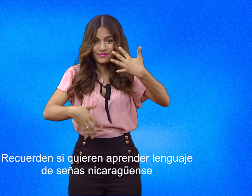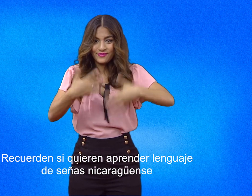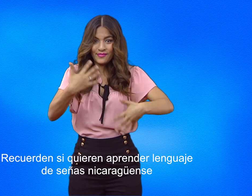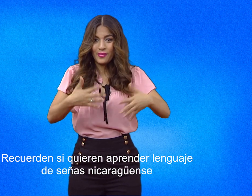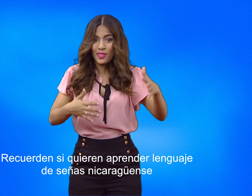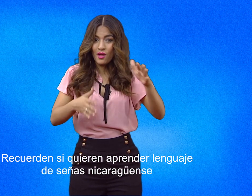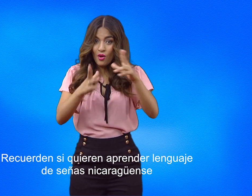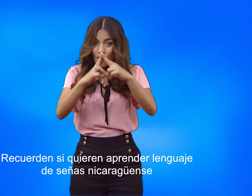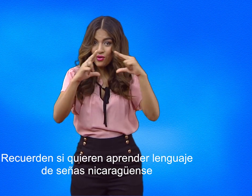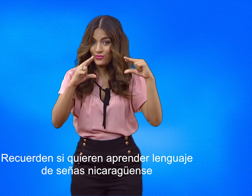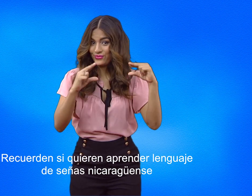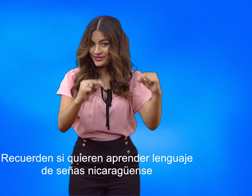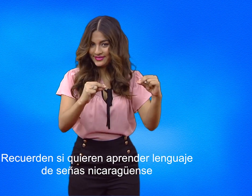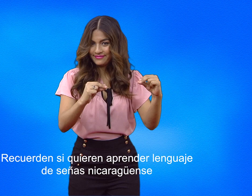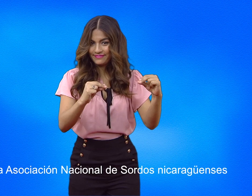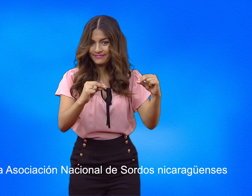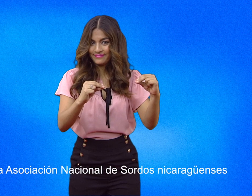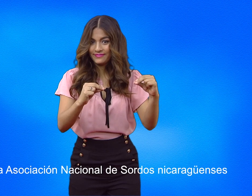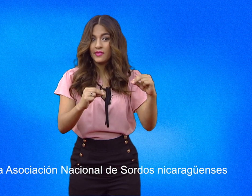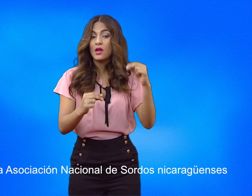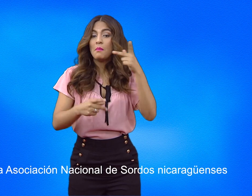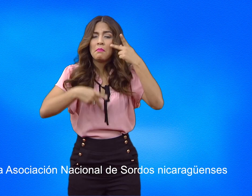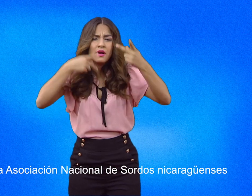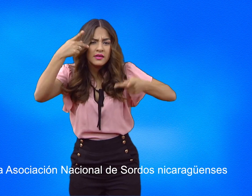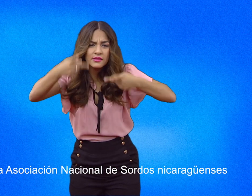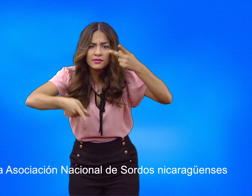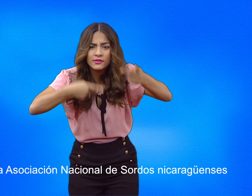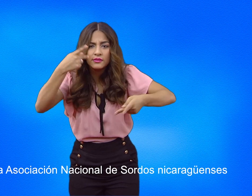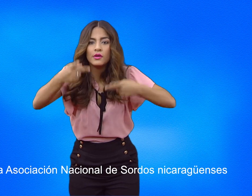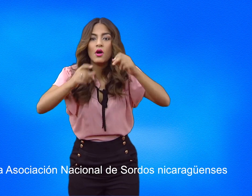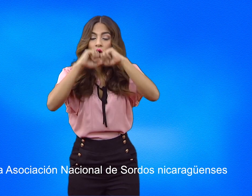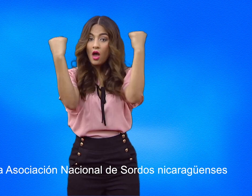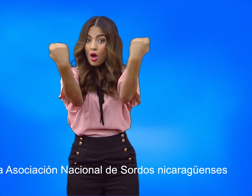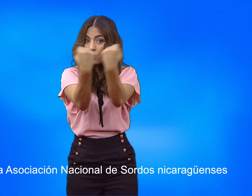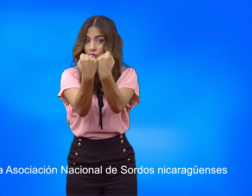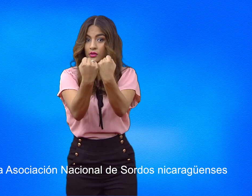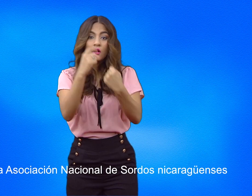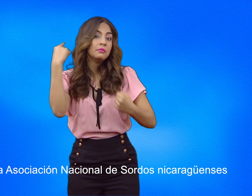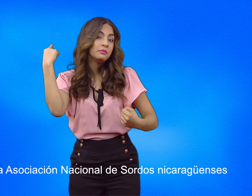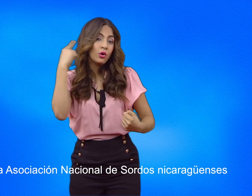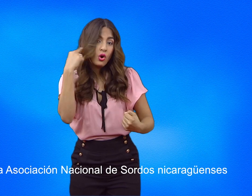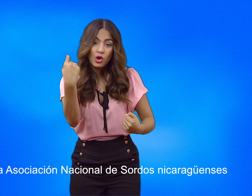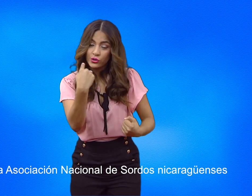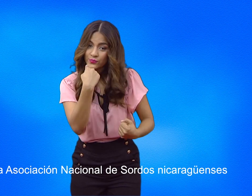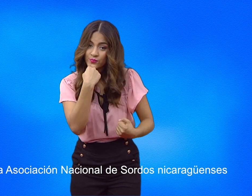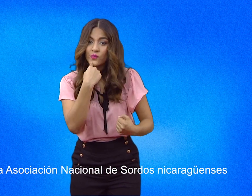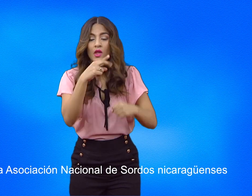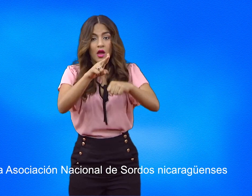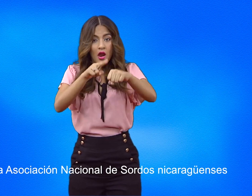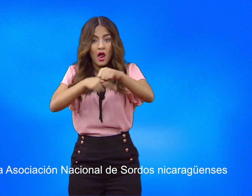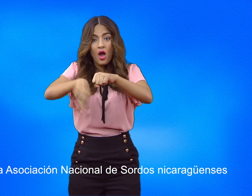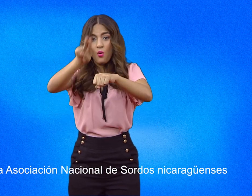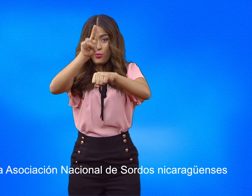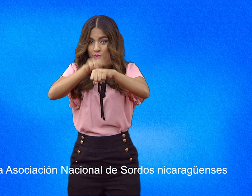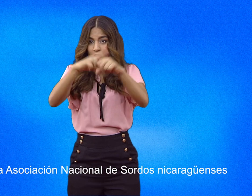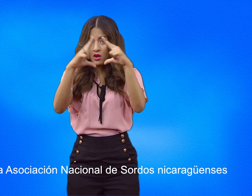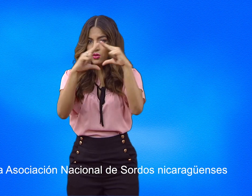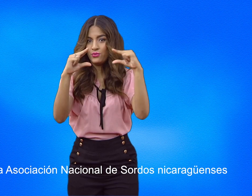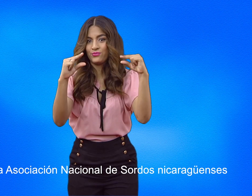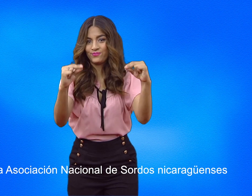señas nicaragüenses, visiten la Asociación Nacional de Sordos